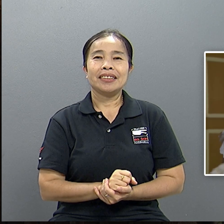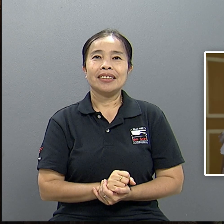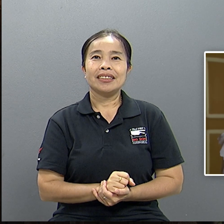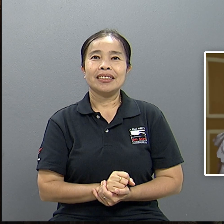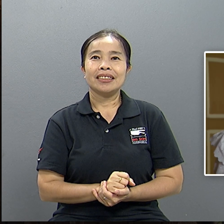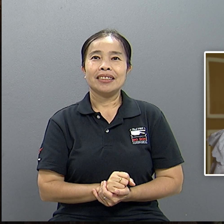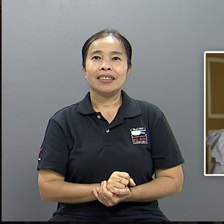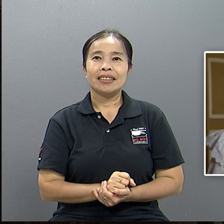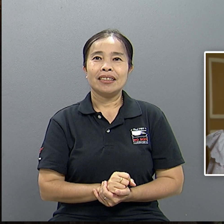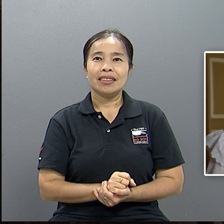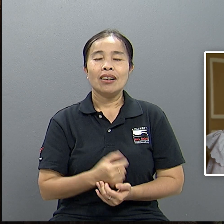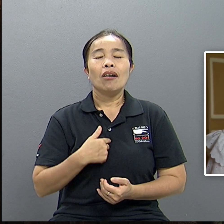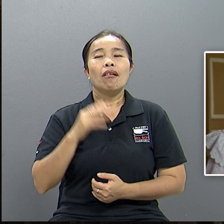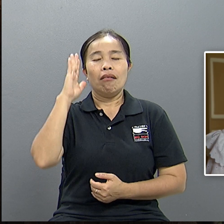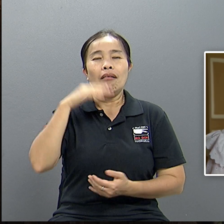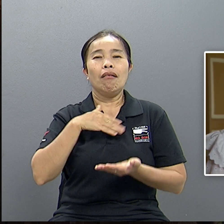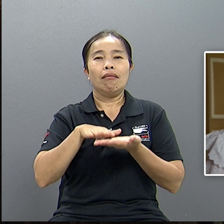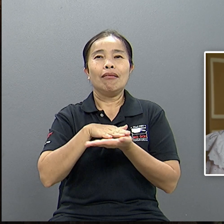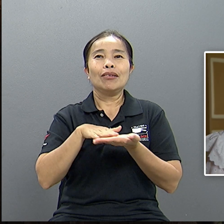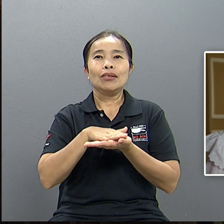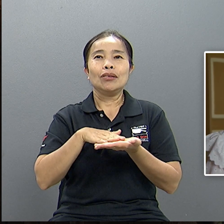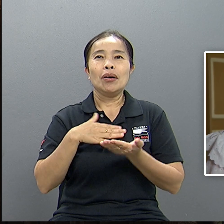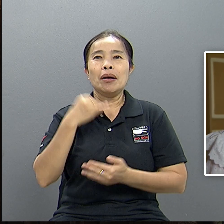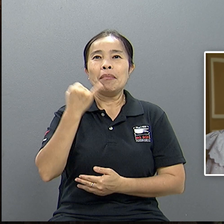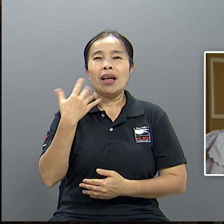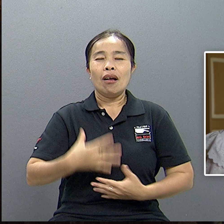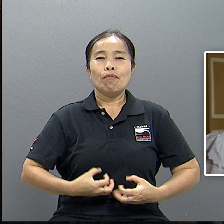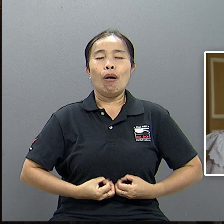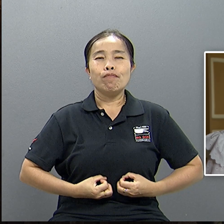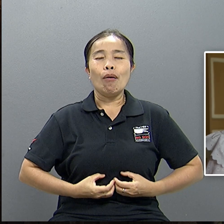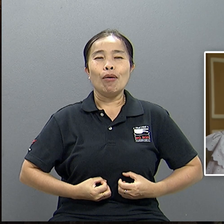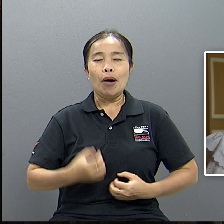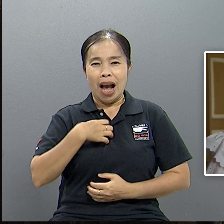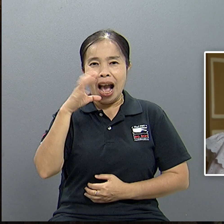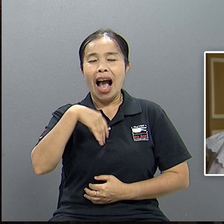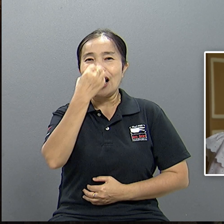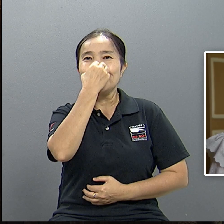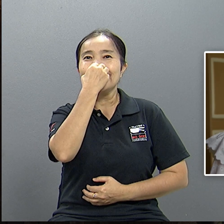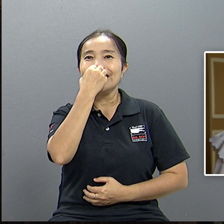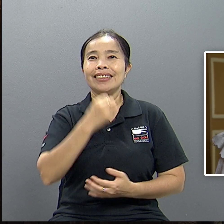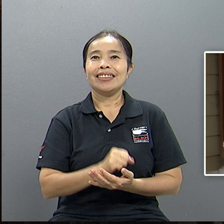ลูกขอสารภาพว่าลูกท้องร้องแล้ว